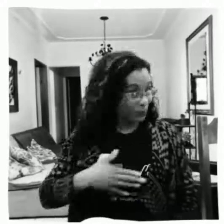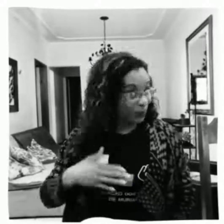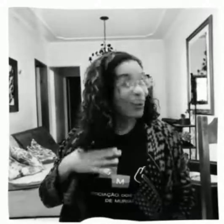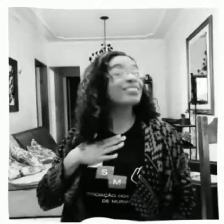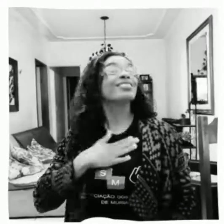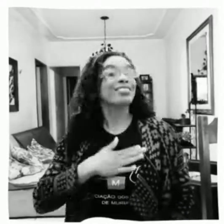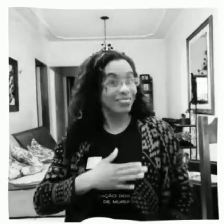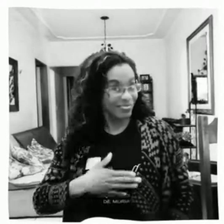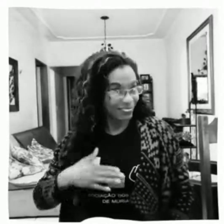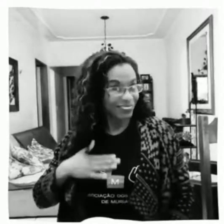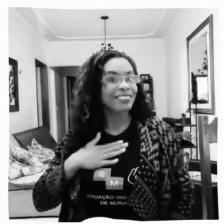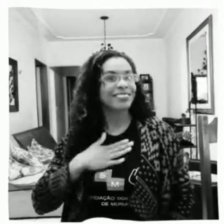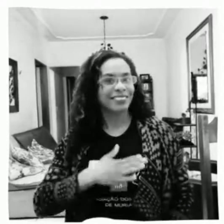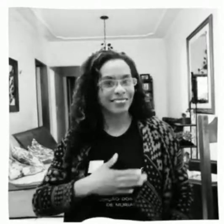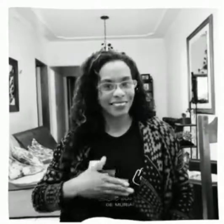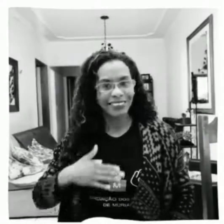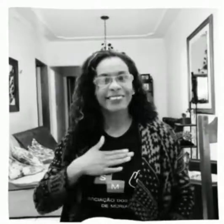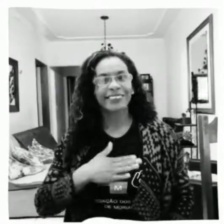Eu gosto.